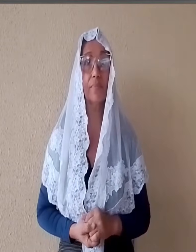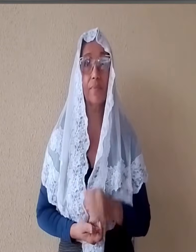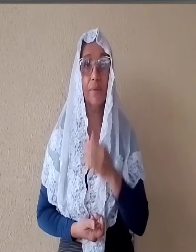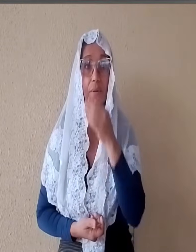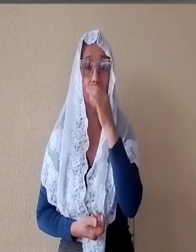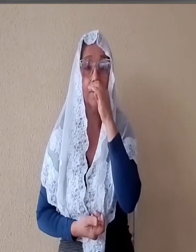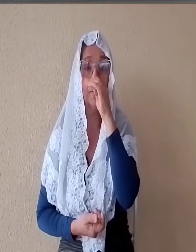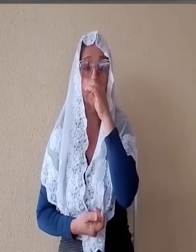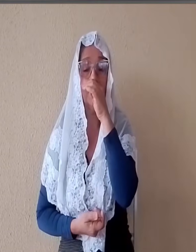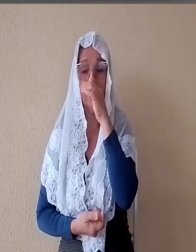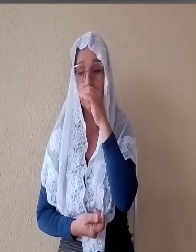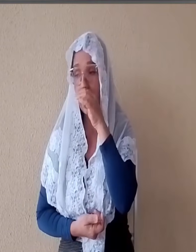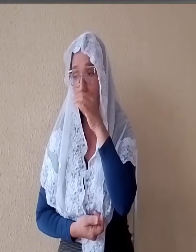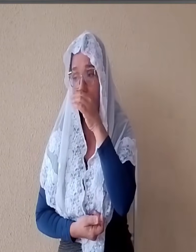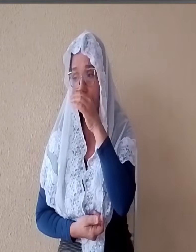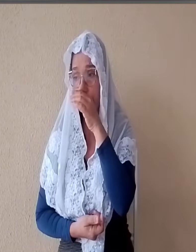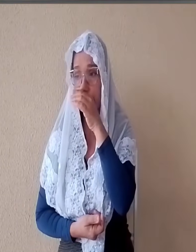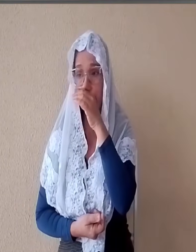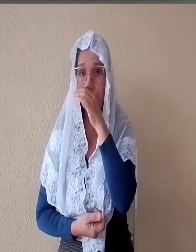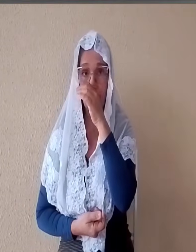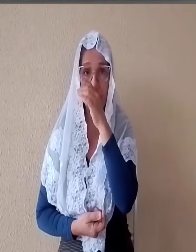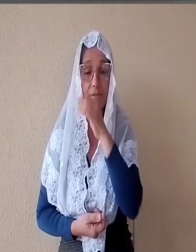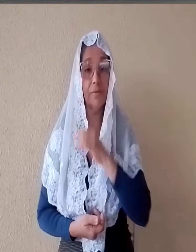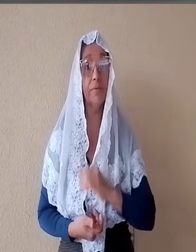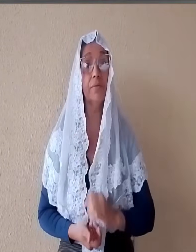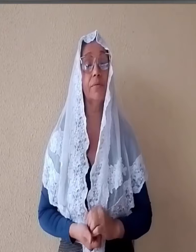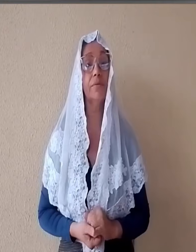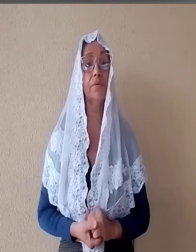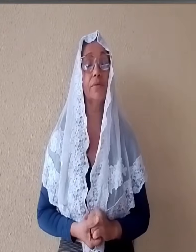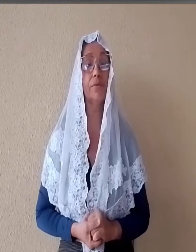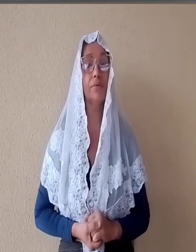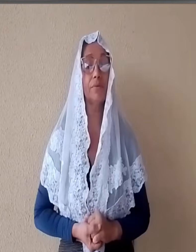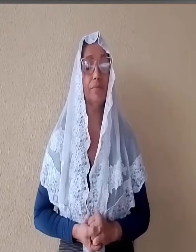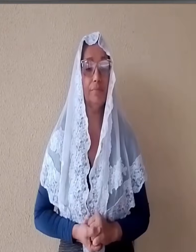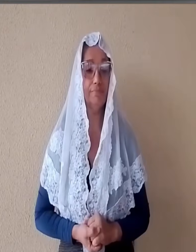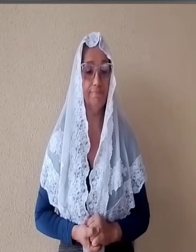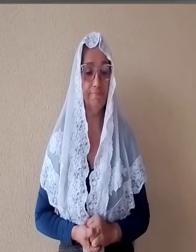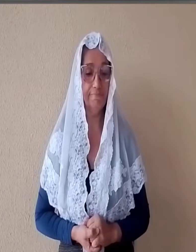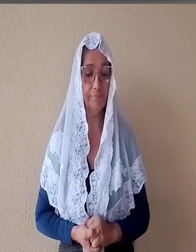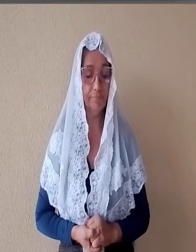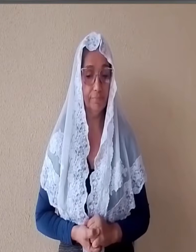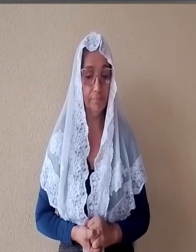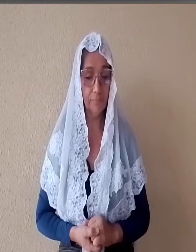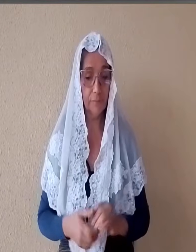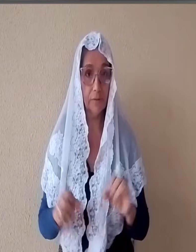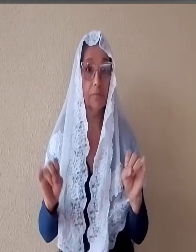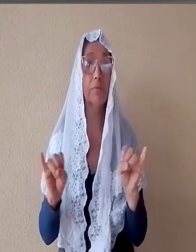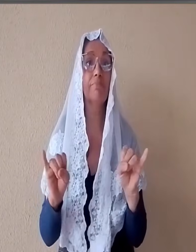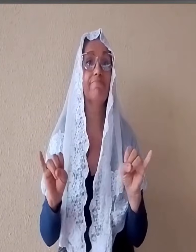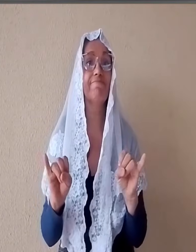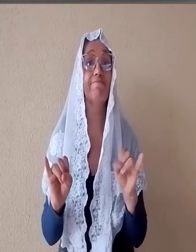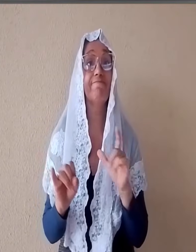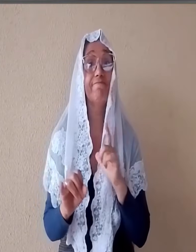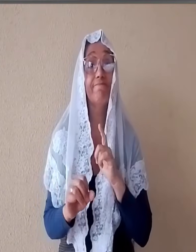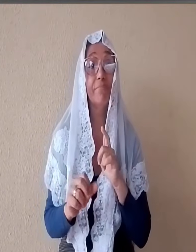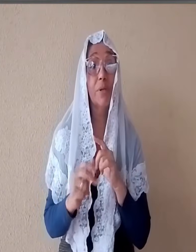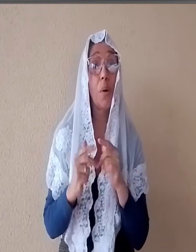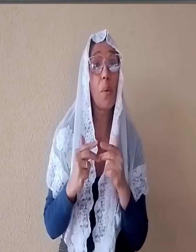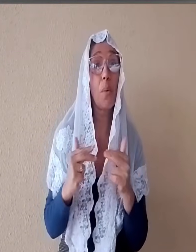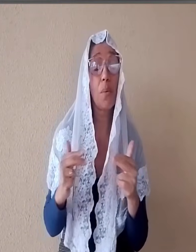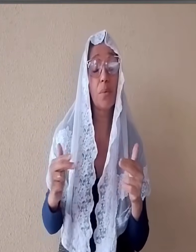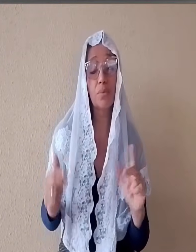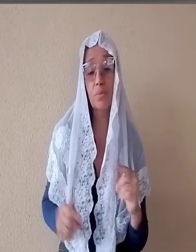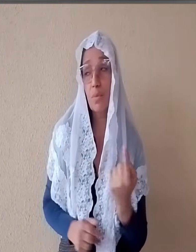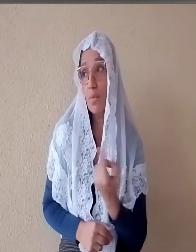é de Deus, irmãos? O Gibeonita, irmãos, ele enganou a Josué, não enganou? Bendito é o nome do Senhor. Ele contou uma